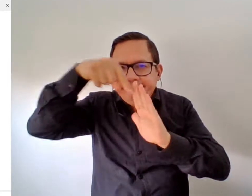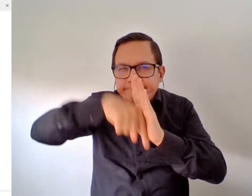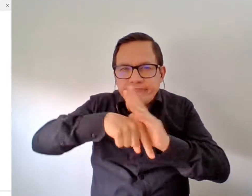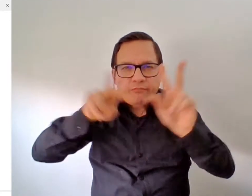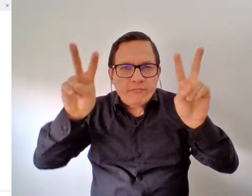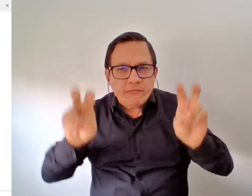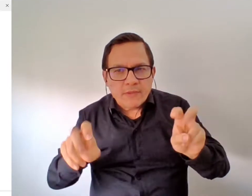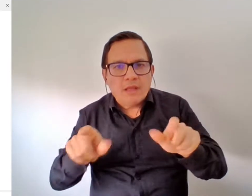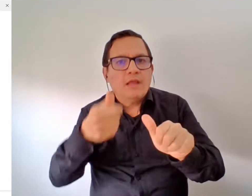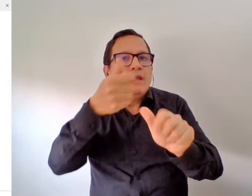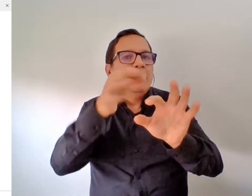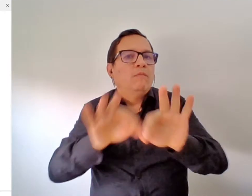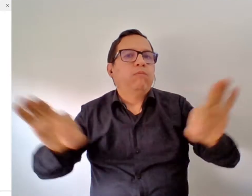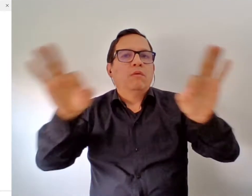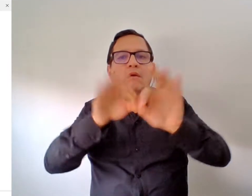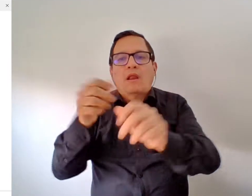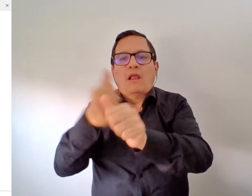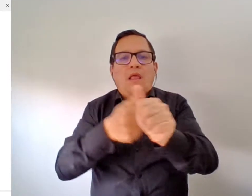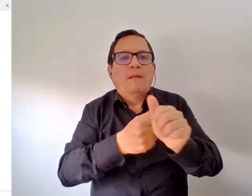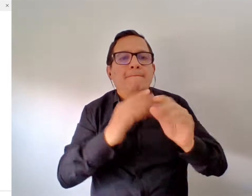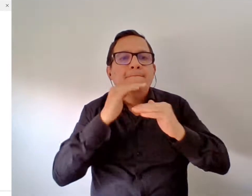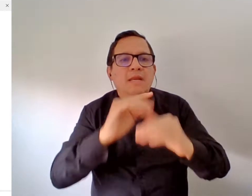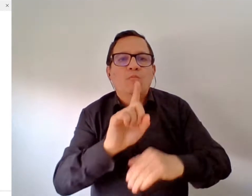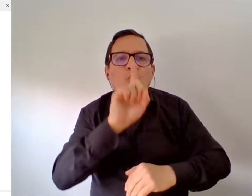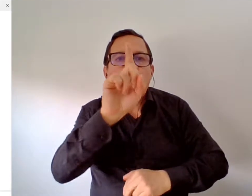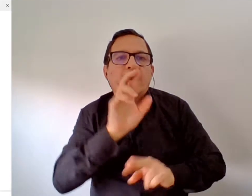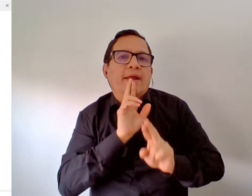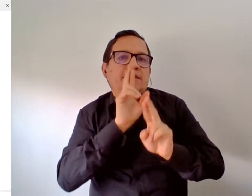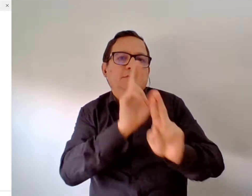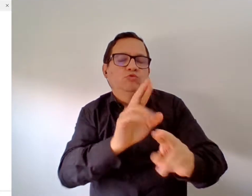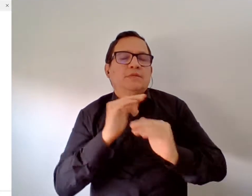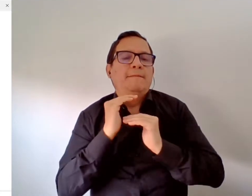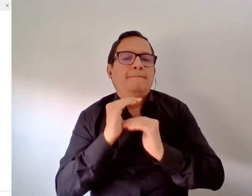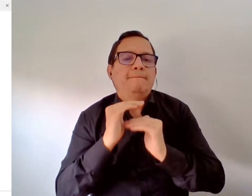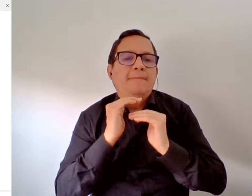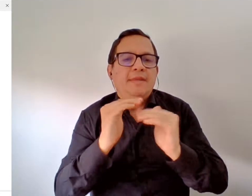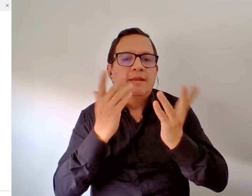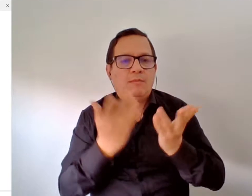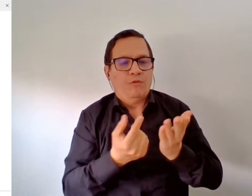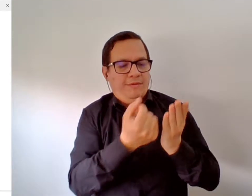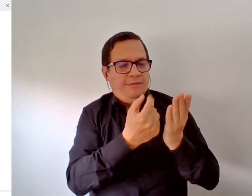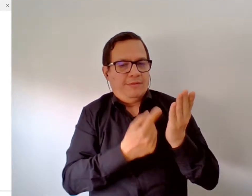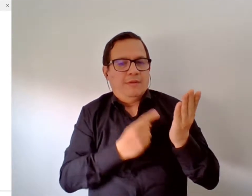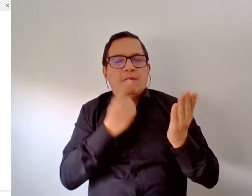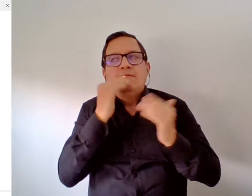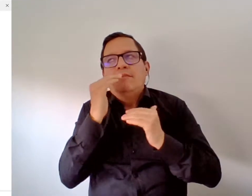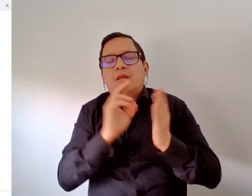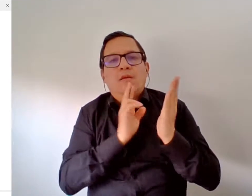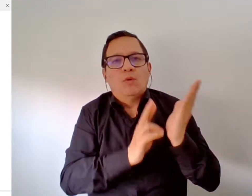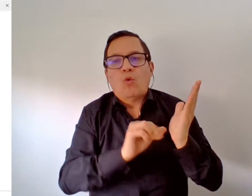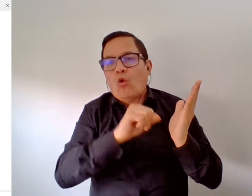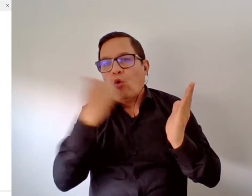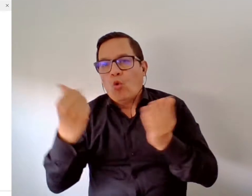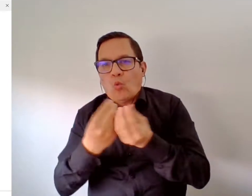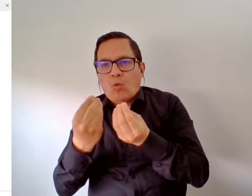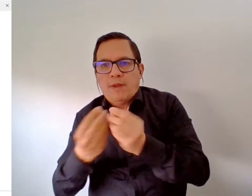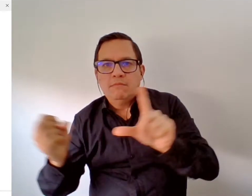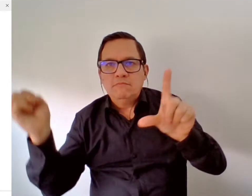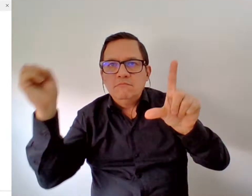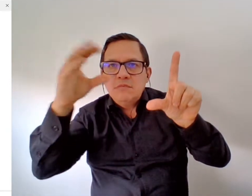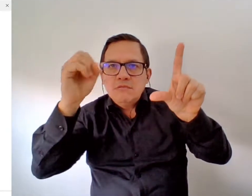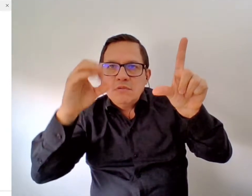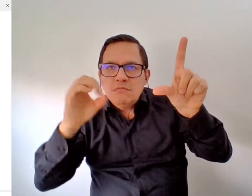estudiante aporte por lo menos una respuesta a una pregunta de las anteriores y responda a la intervención de